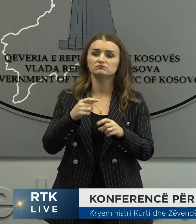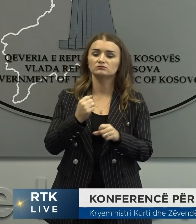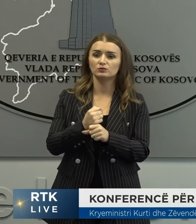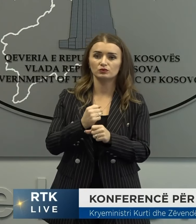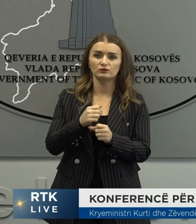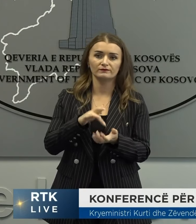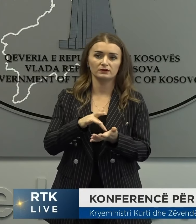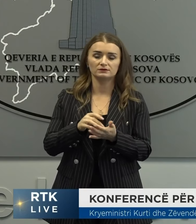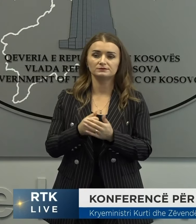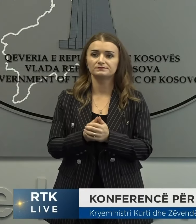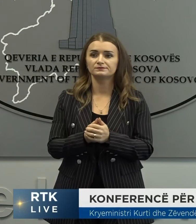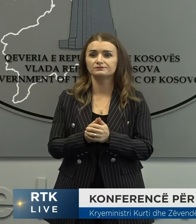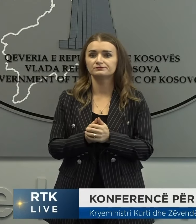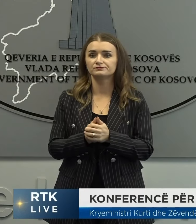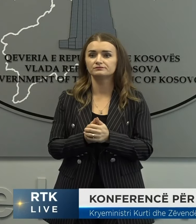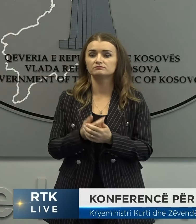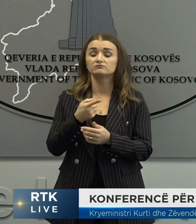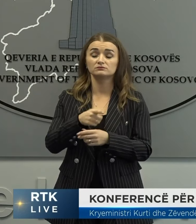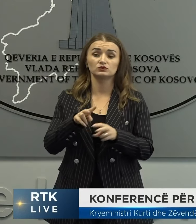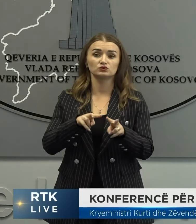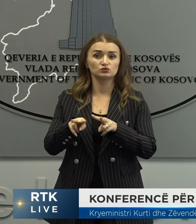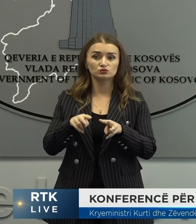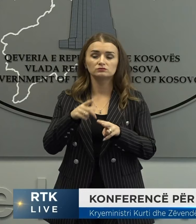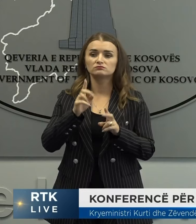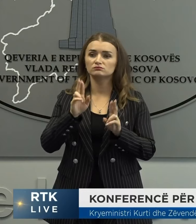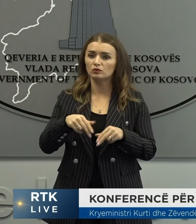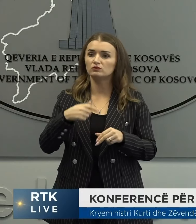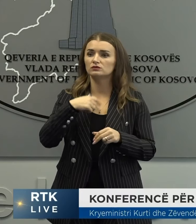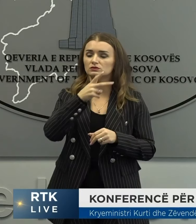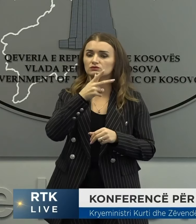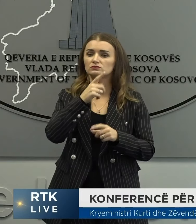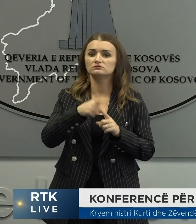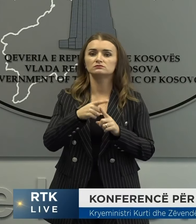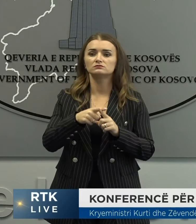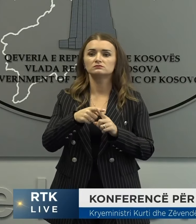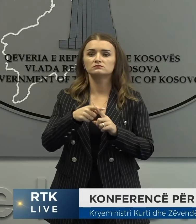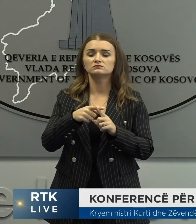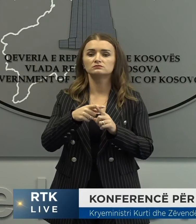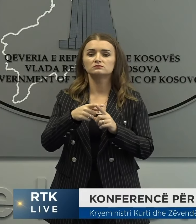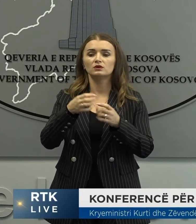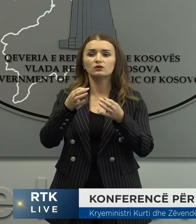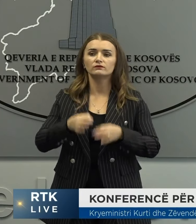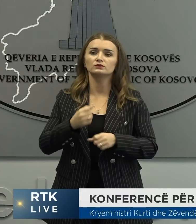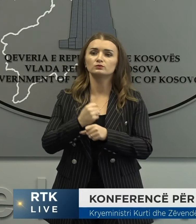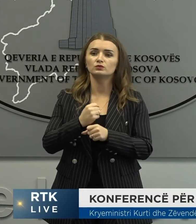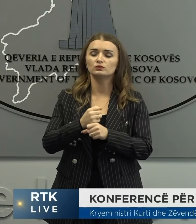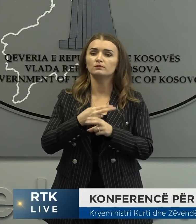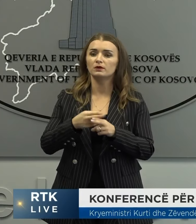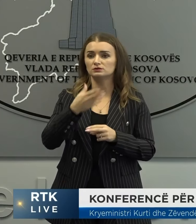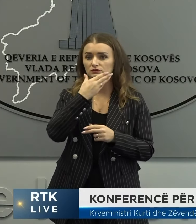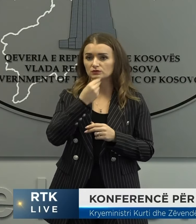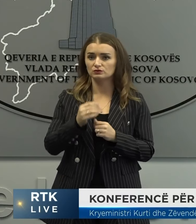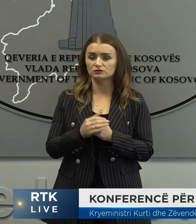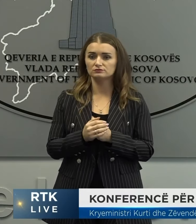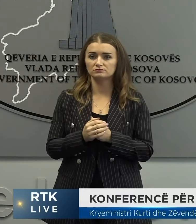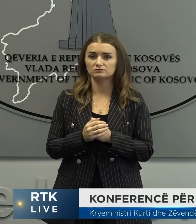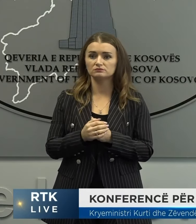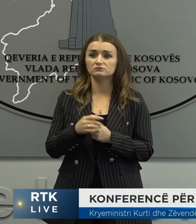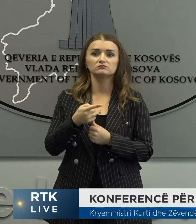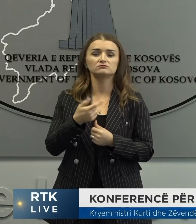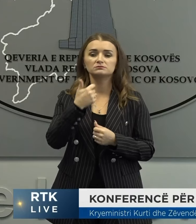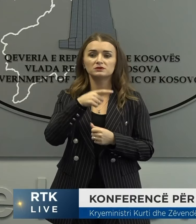parashojmë përmirësimin e performancës, integritetit, llogaridhënies dhe efikasitetit të sistemit tonë gjyqësor. Tek të drejtat